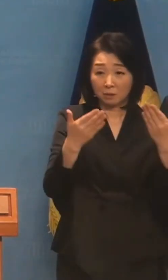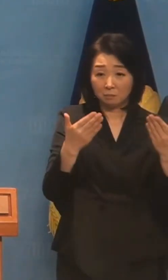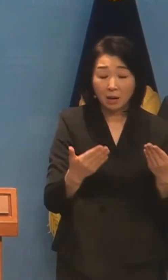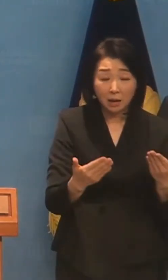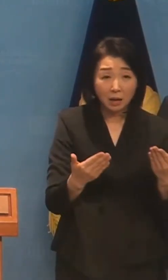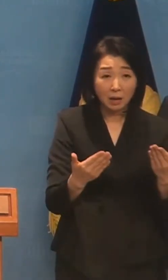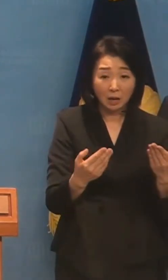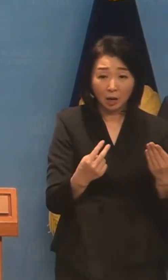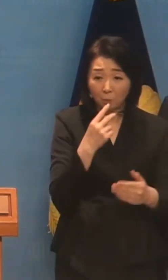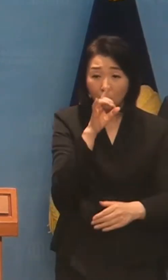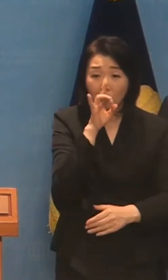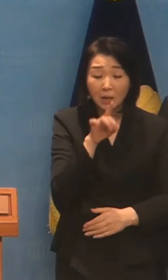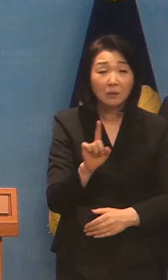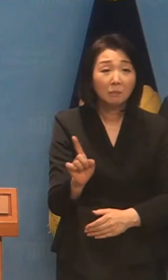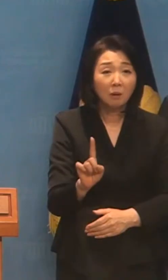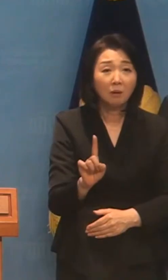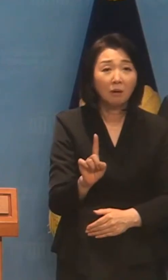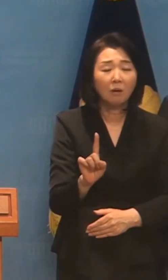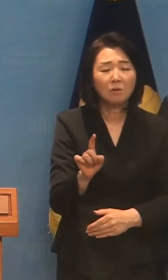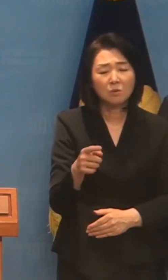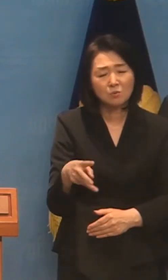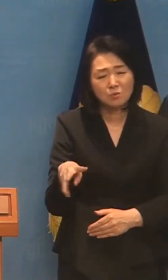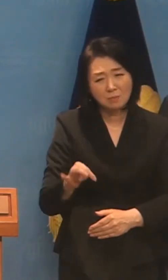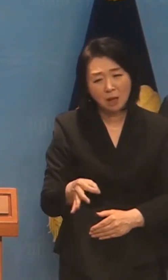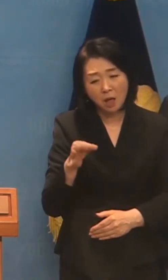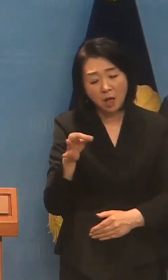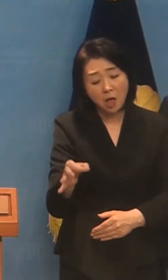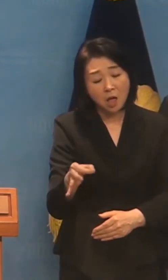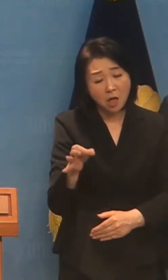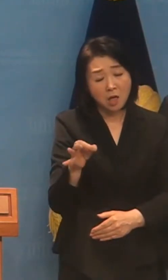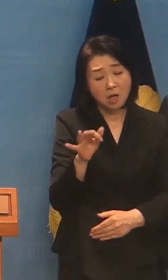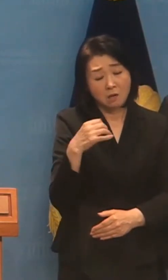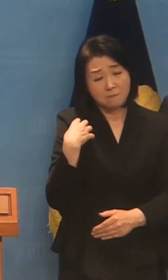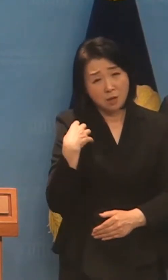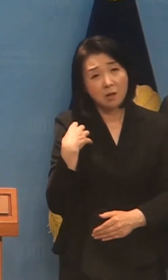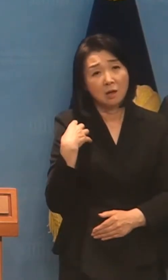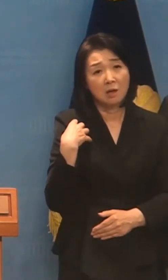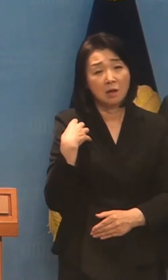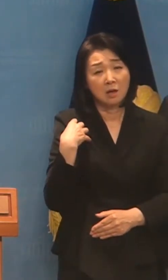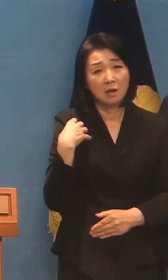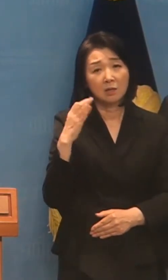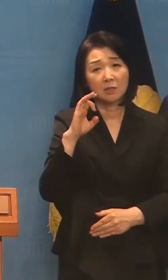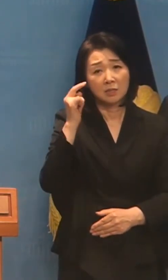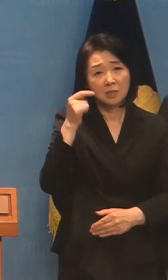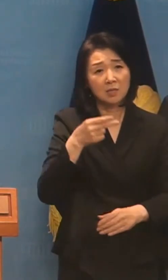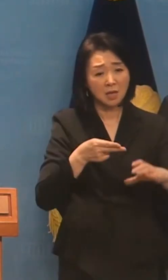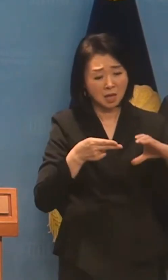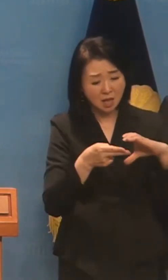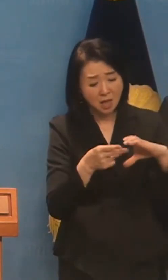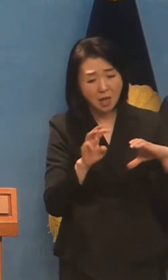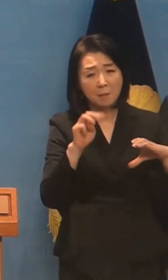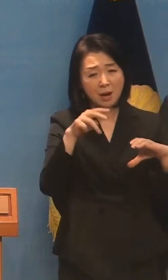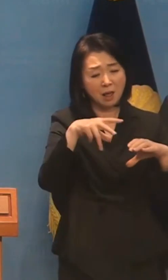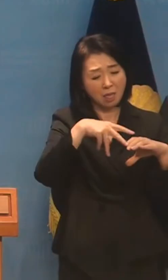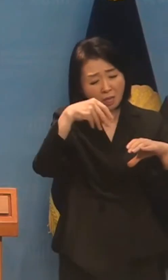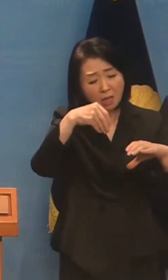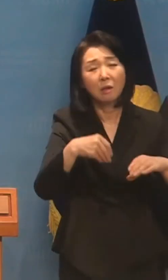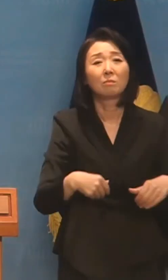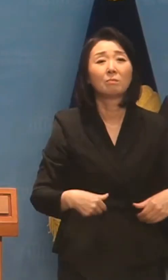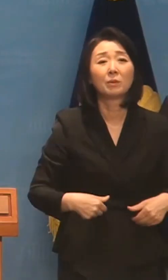비급여는 수십만 원을 내야 합니다. CT도 MRI도 계속 찍어야